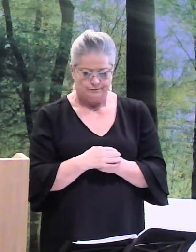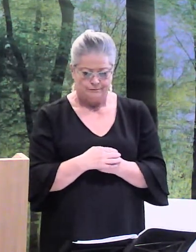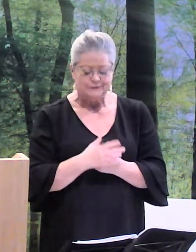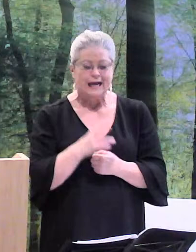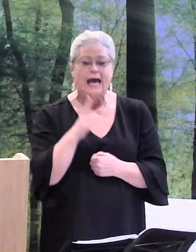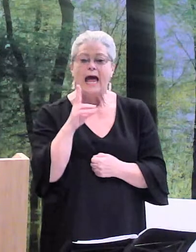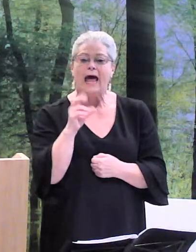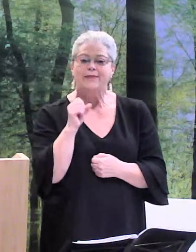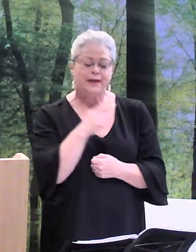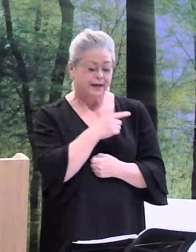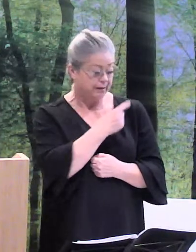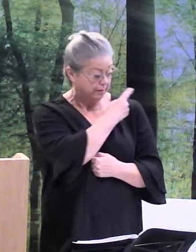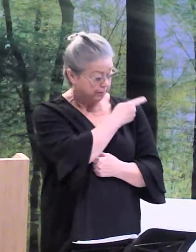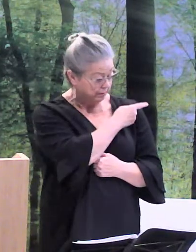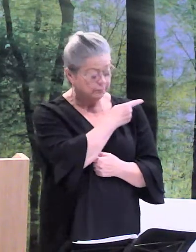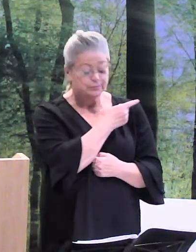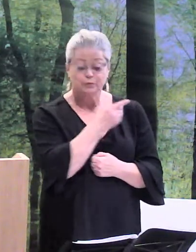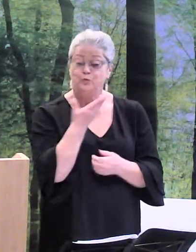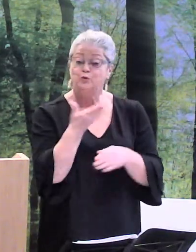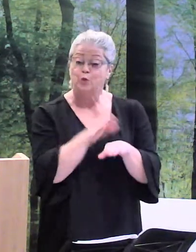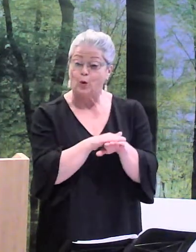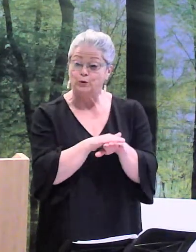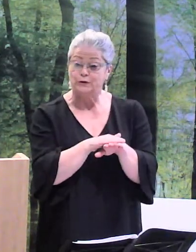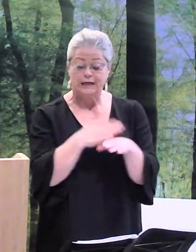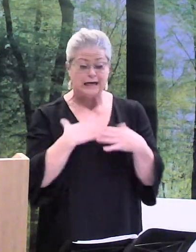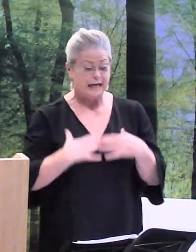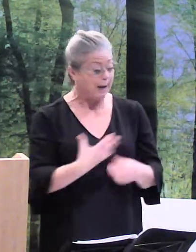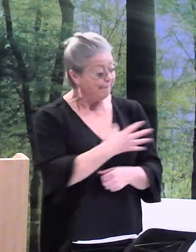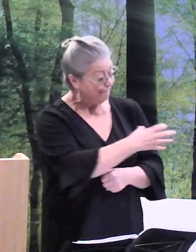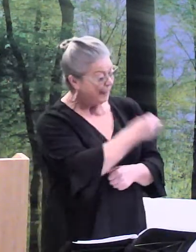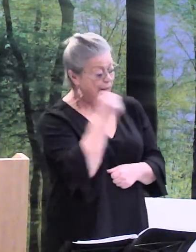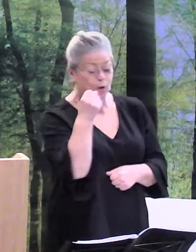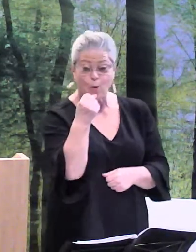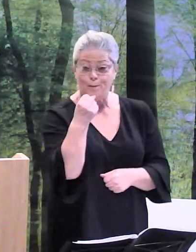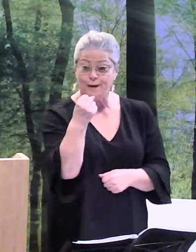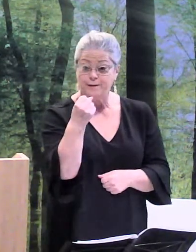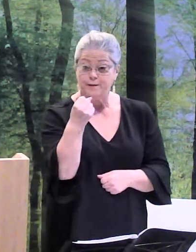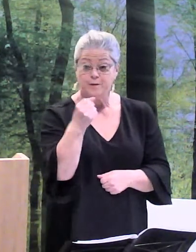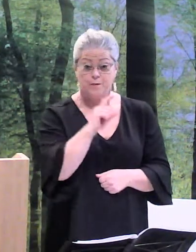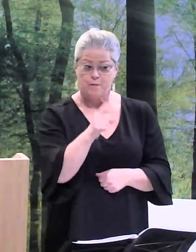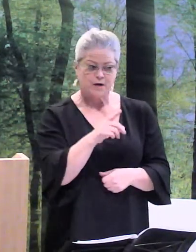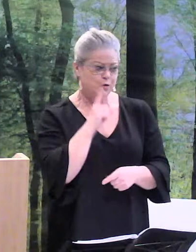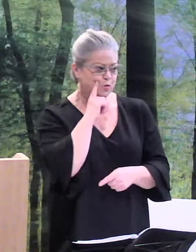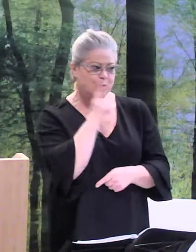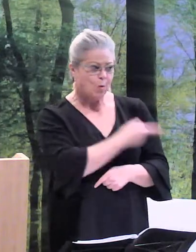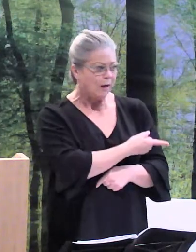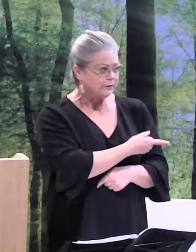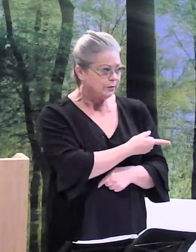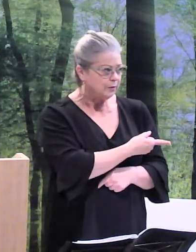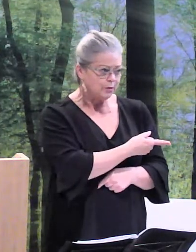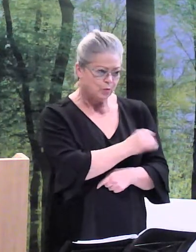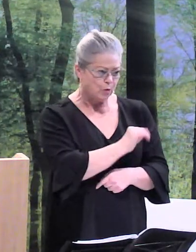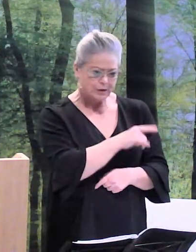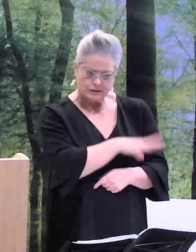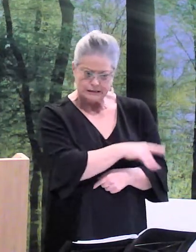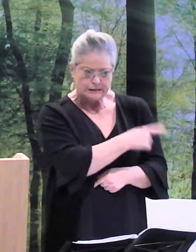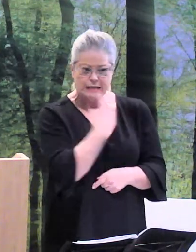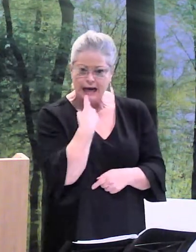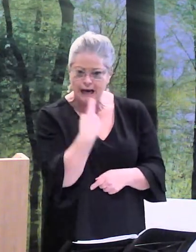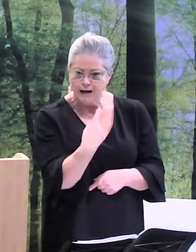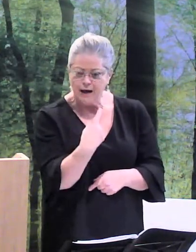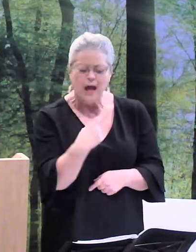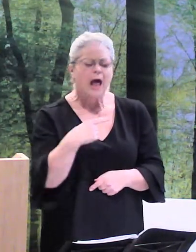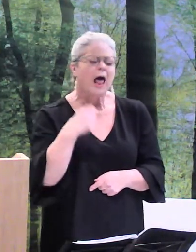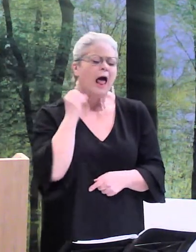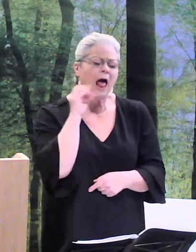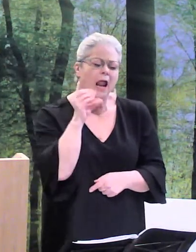En Hendrik, de dood heeft je lichaam meegenomen, maar niet wie je was en ook niet wat je zei.